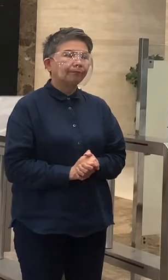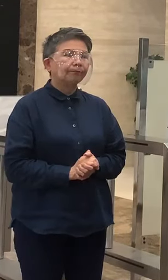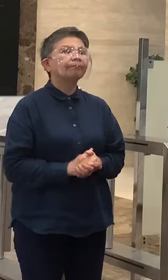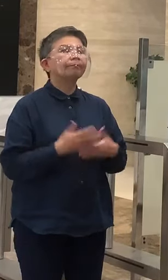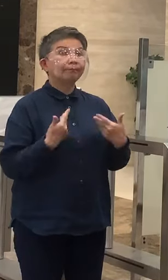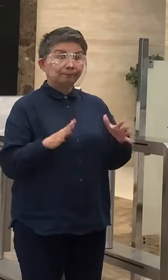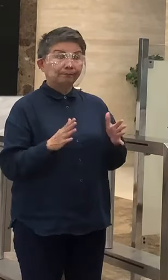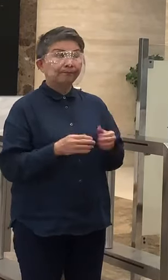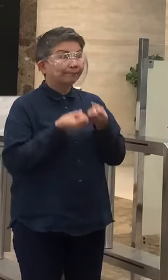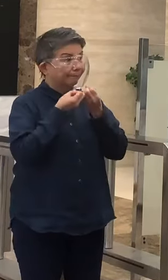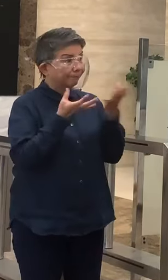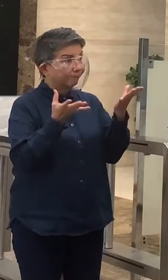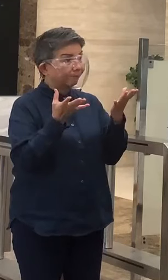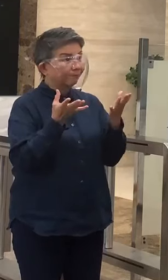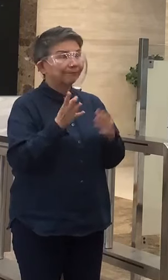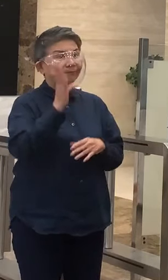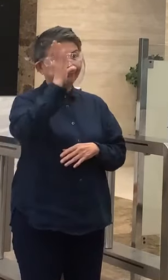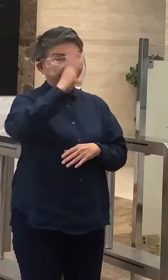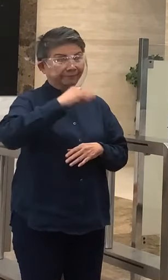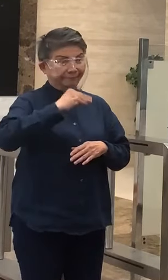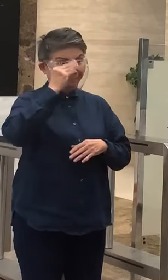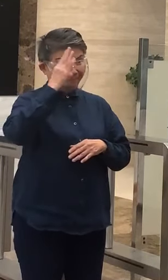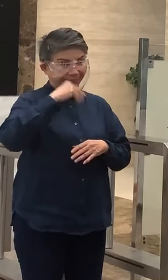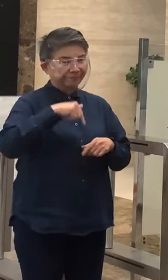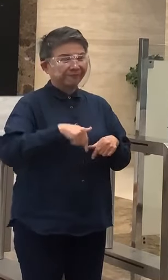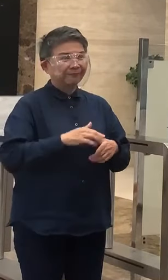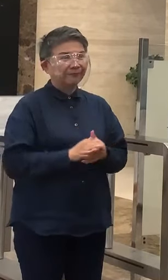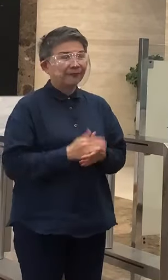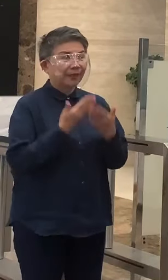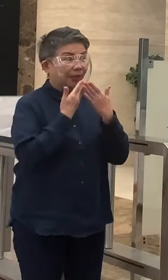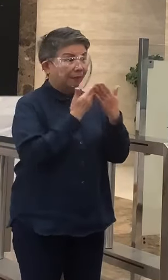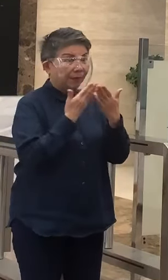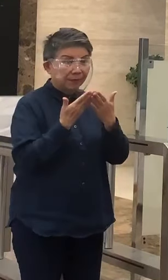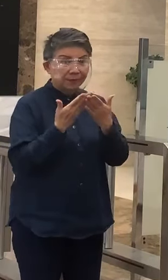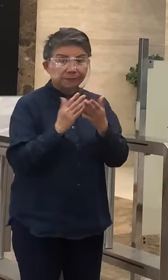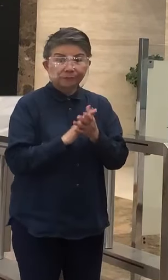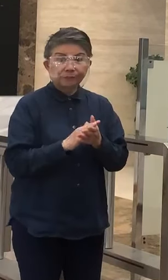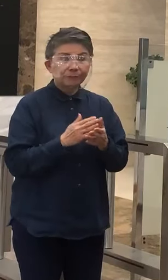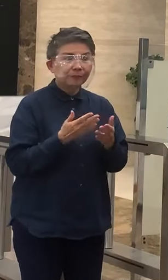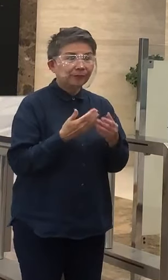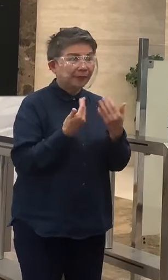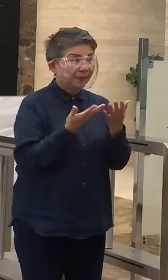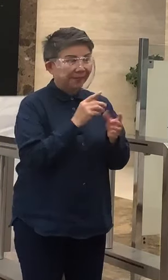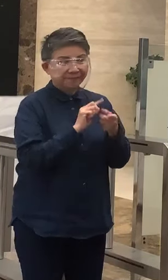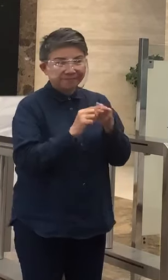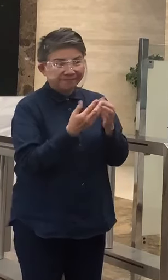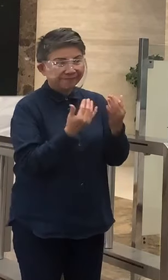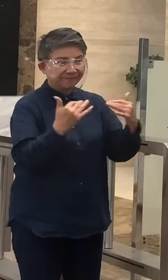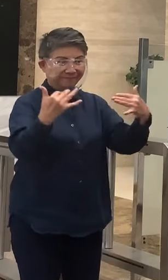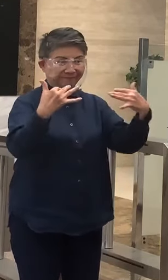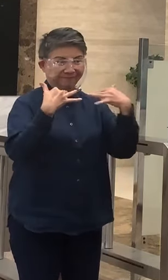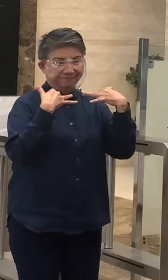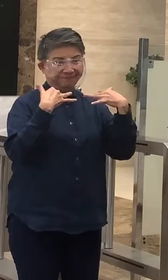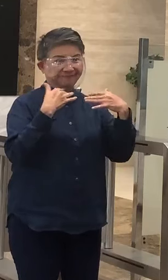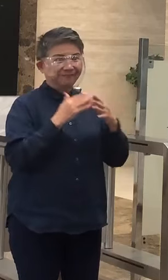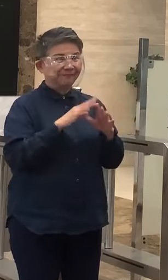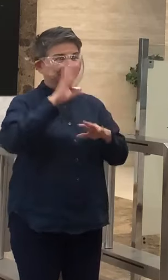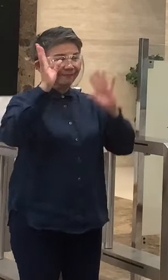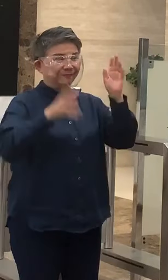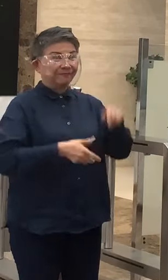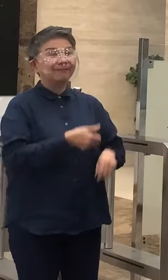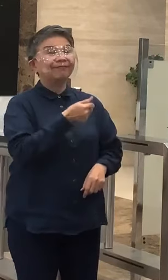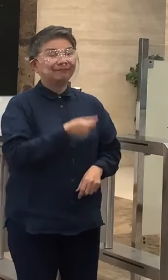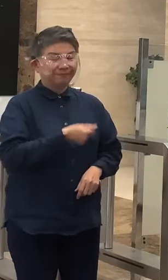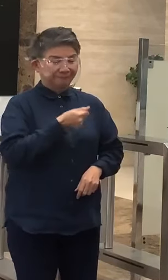Hai demikian yang bisa kami sampaikan untuk update hari ini Terima kasih teman-teman semua wassalamualaikum